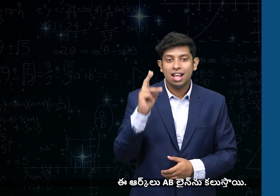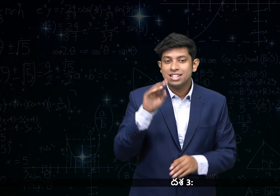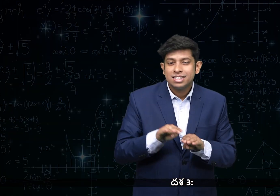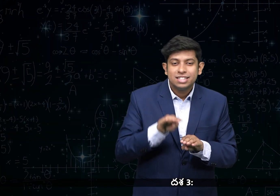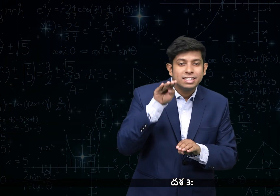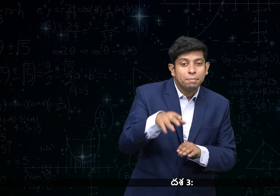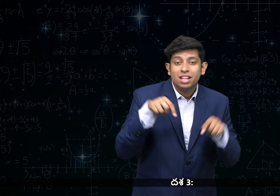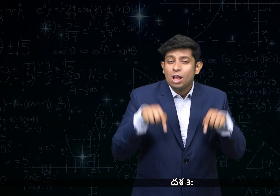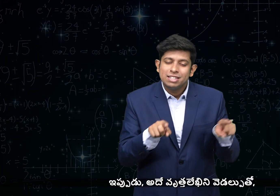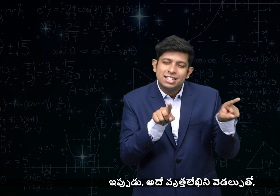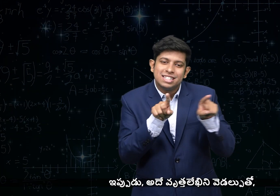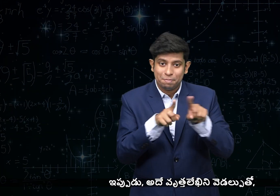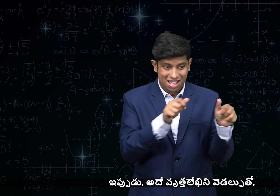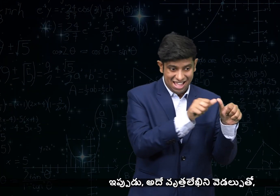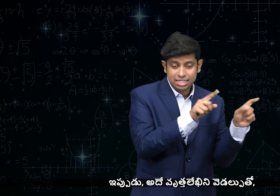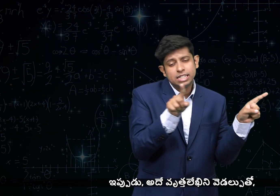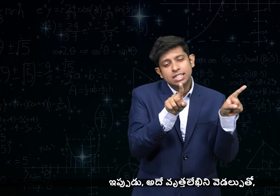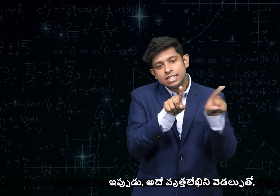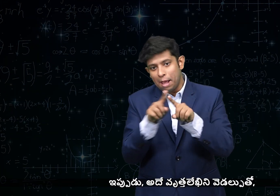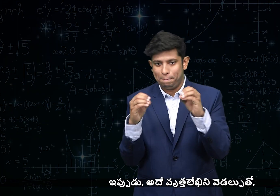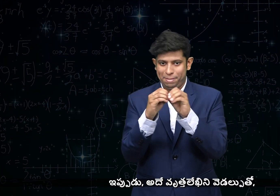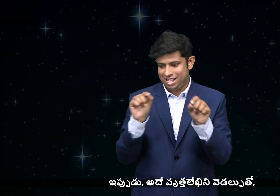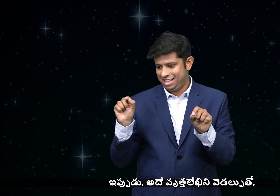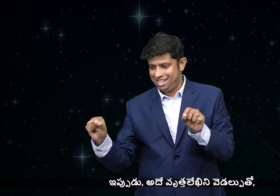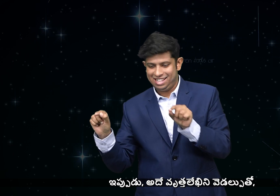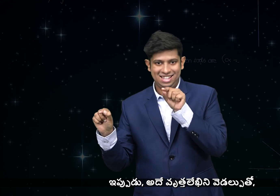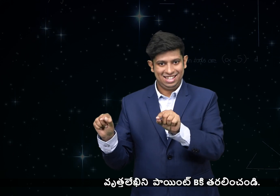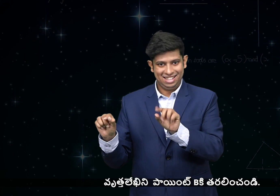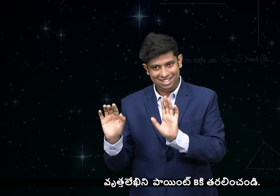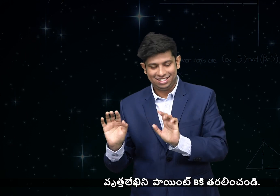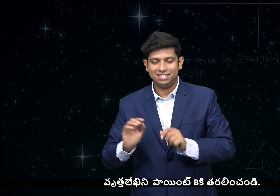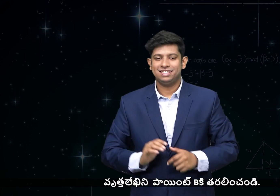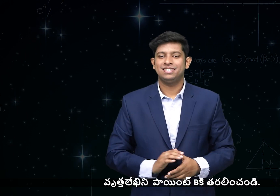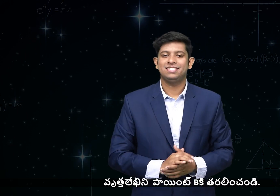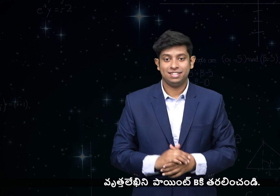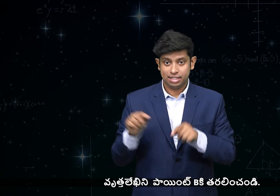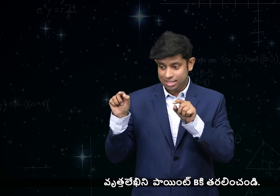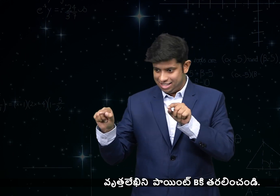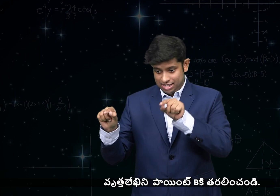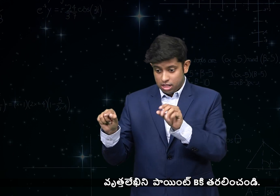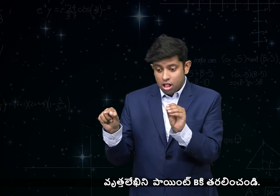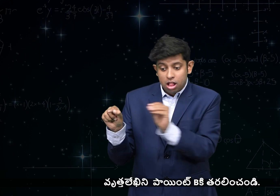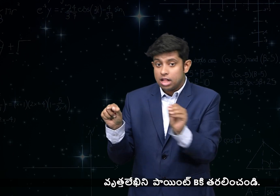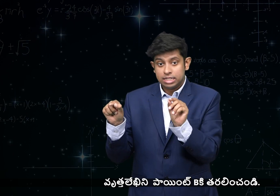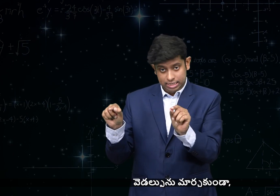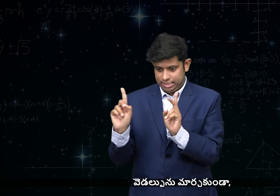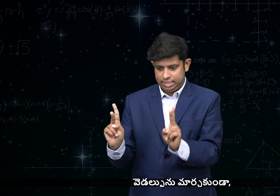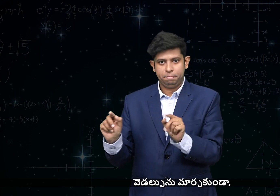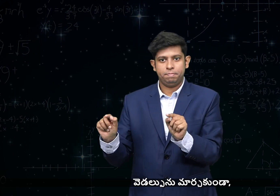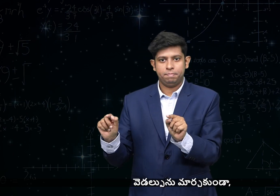దశ 3 ఇప్పుడు అదే వృత్త లేఖిని వెడల్పుతో వృత్త లేఖిని పాయింట్ బికి తరలించండి. వెడల్పును